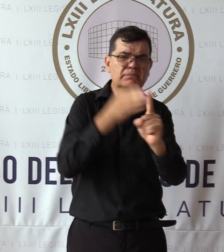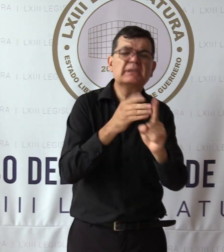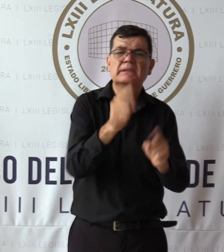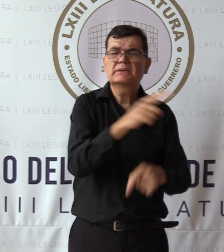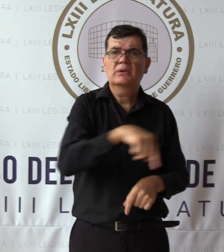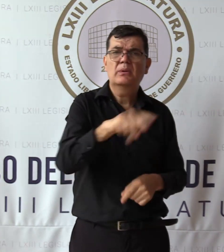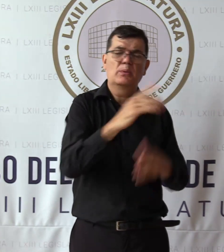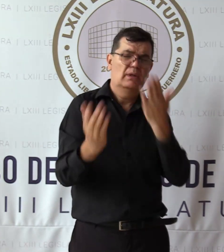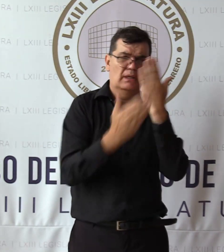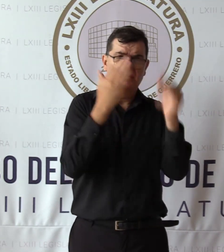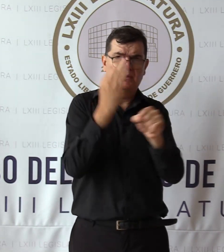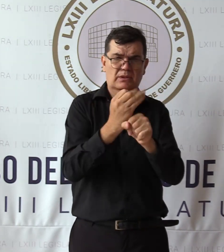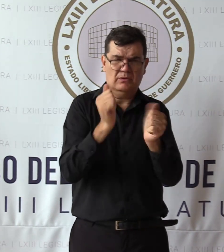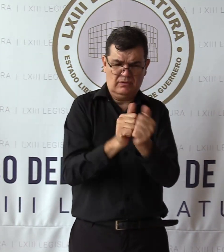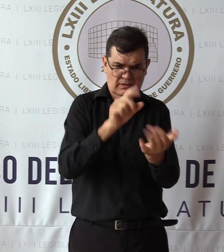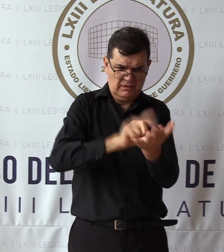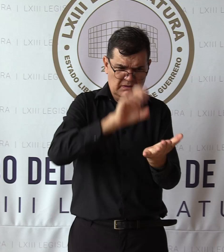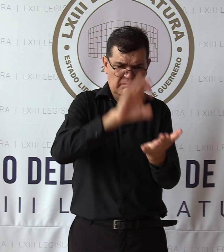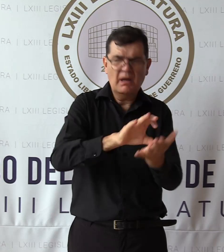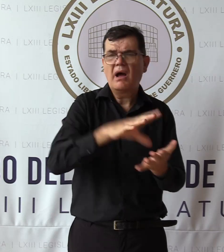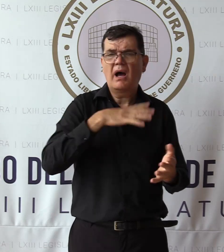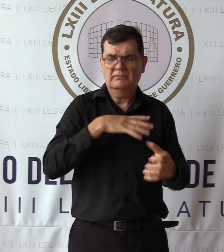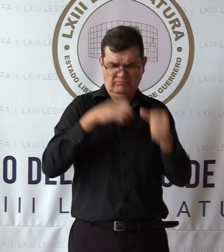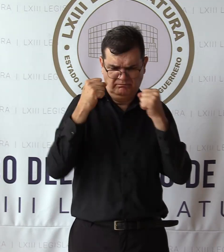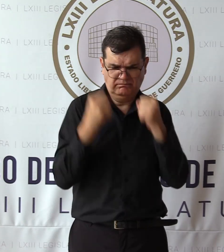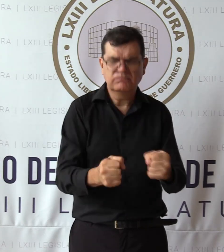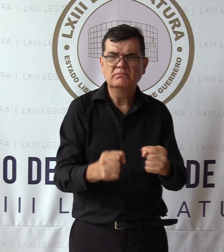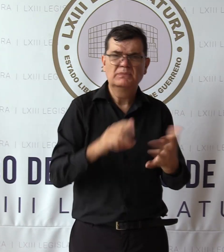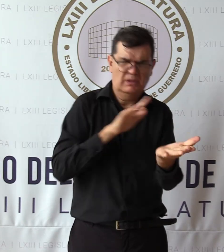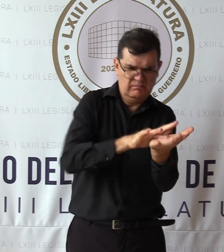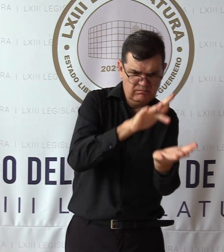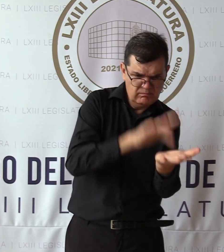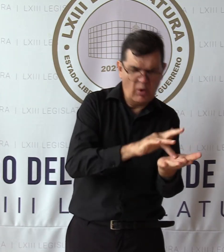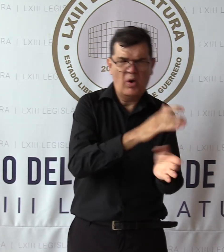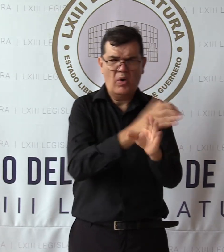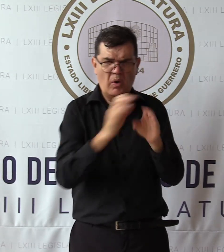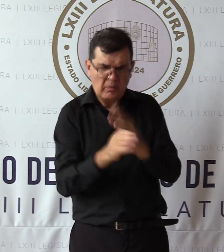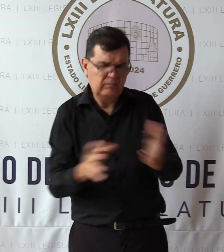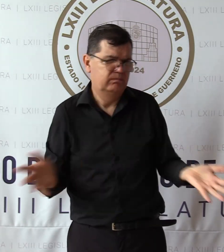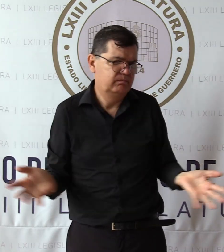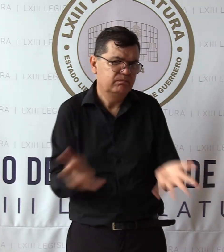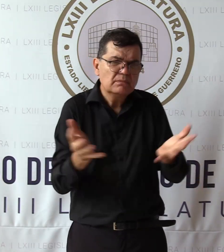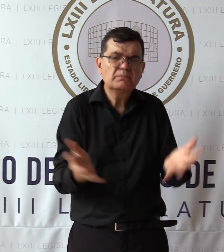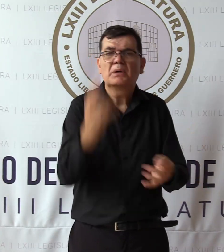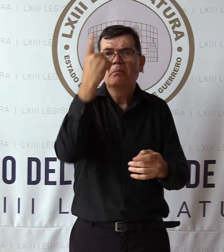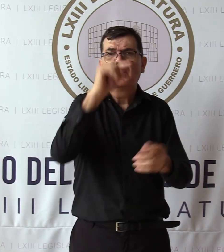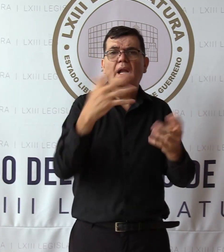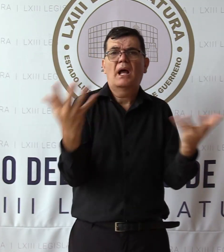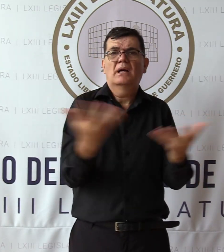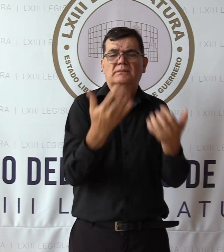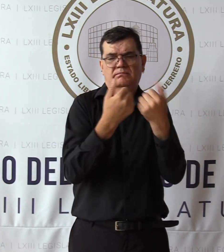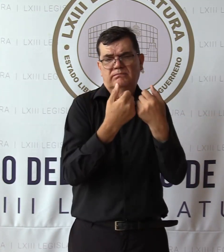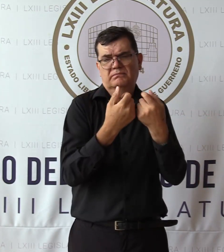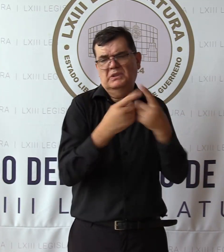con discapacidad tengan seguridad, apoyo y estimulación para que desarrollen su habilidad y capacidad